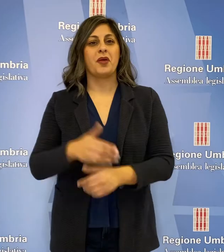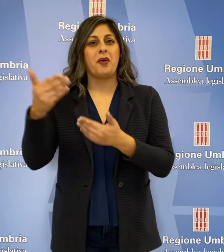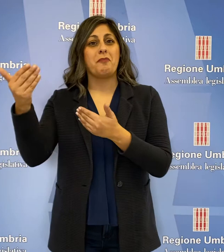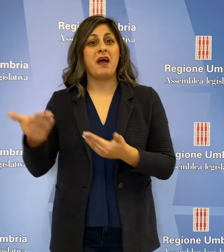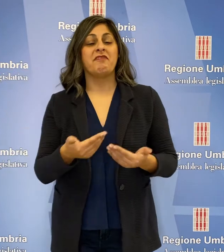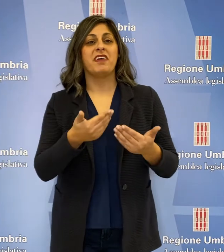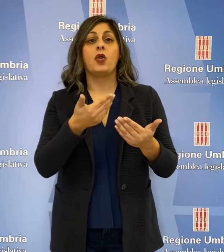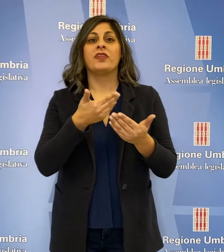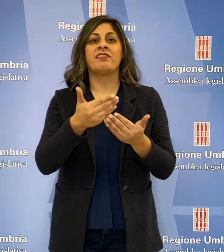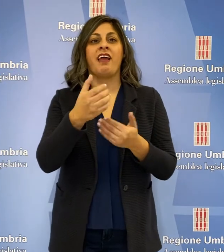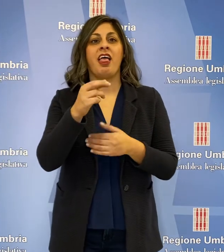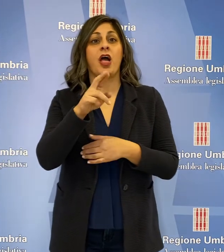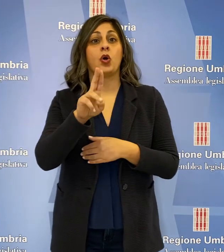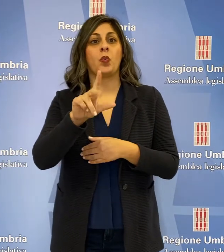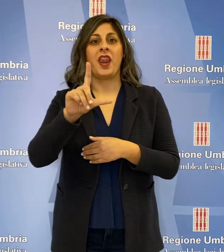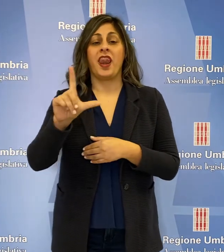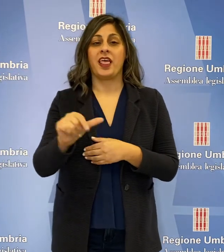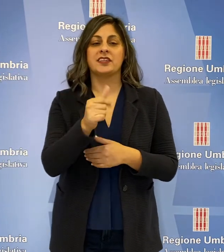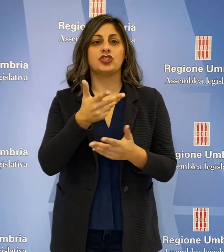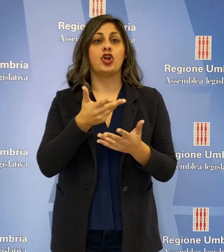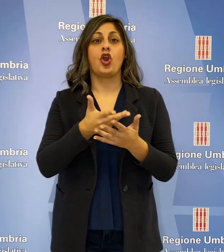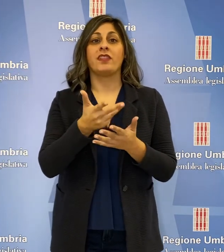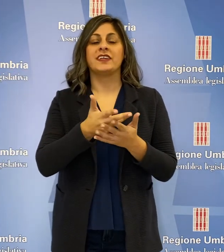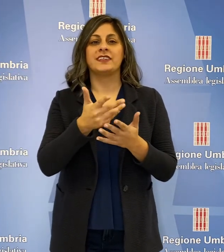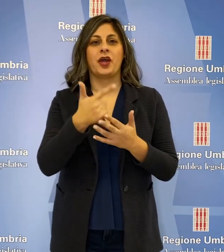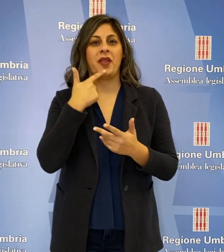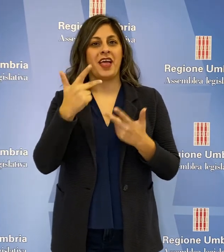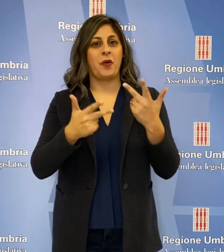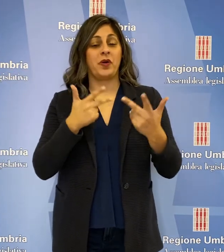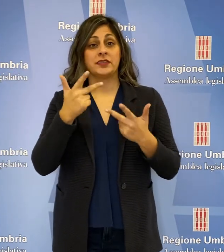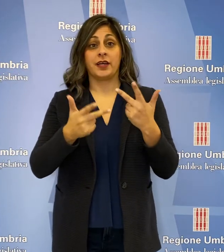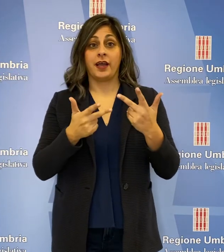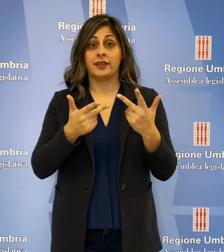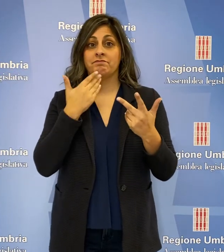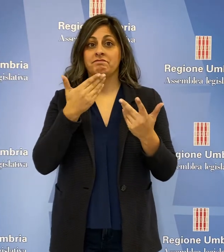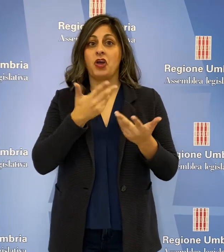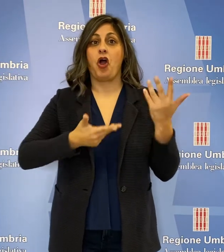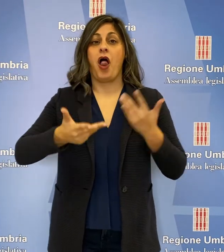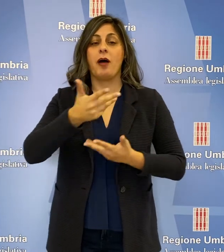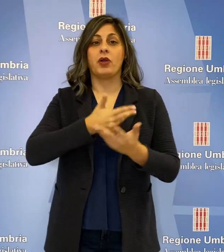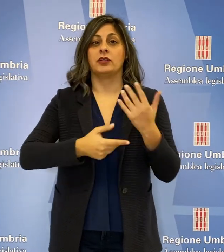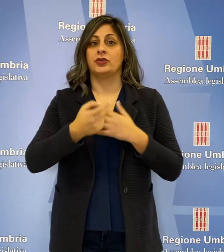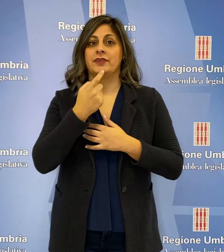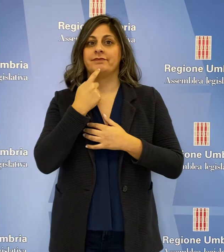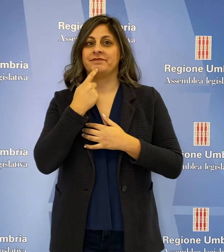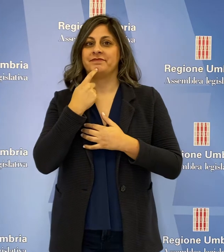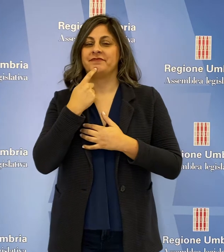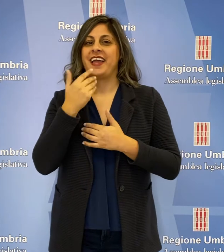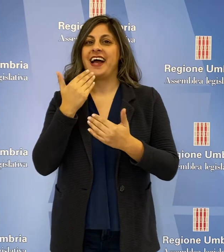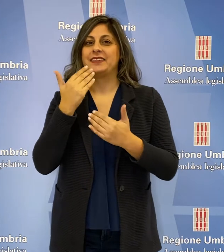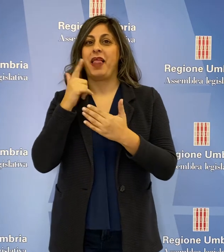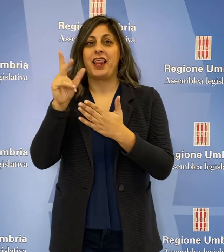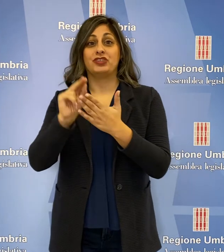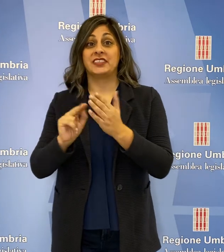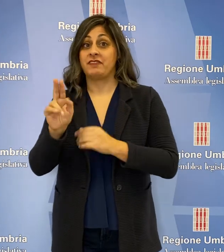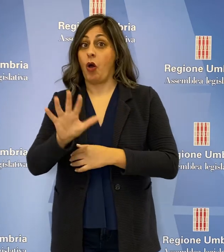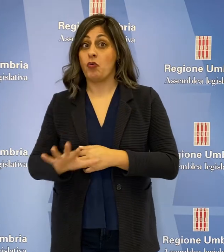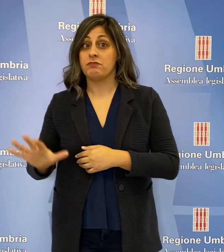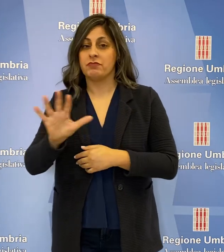Benvenuti a Telecrullis, il notiziario nella lingua dei segni, frutto della collaborazione tra Assemblea Legislativa dell'Umbria